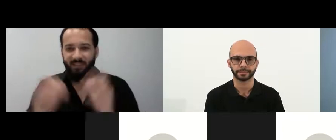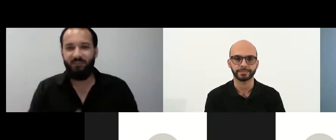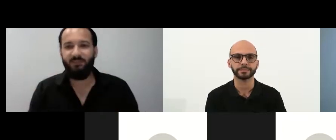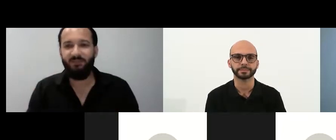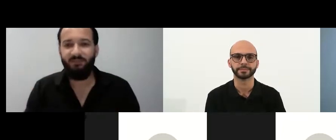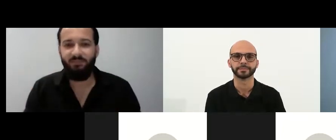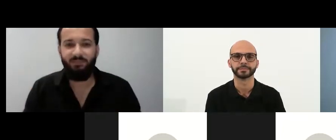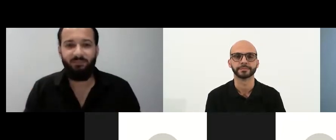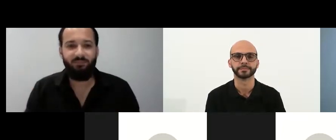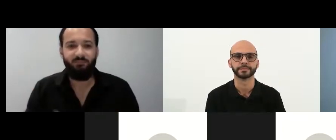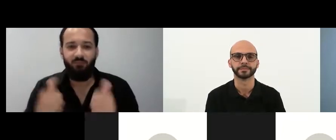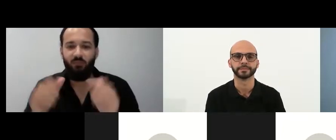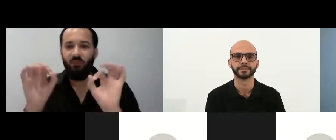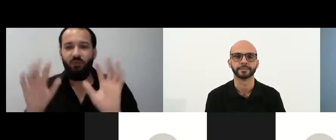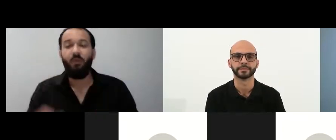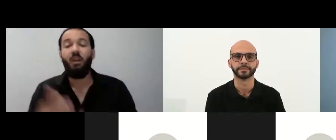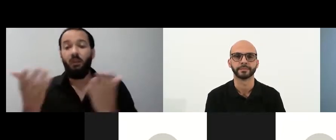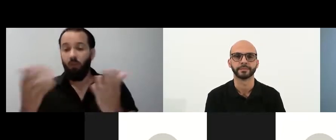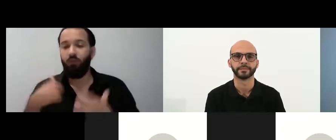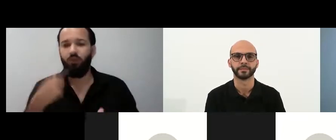disso para a educação.